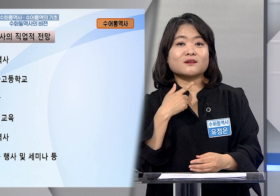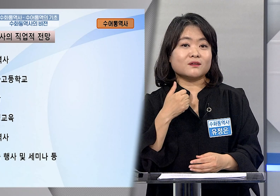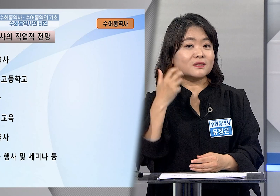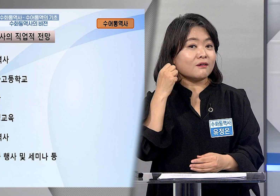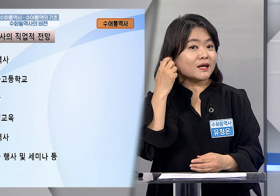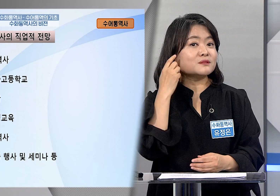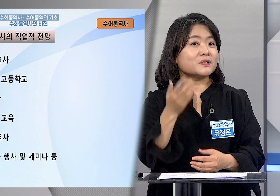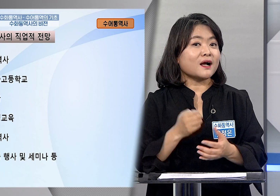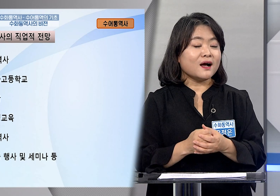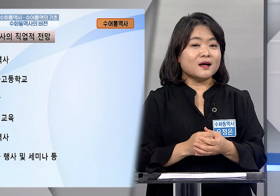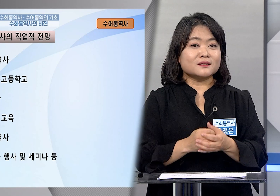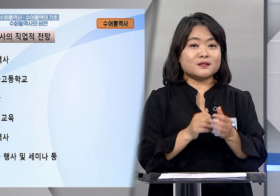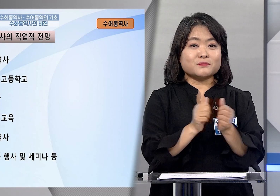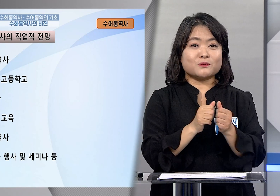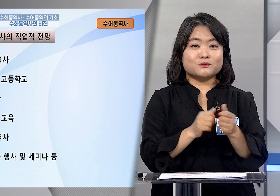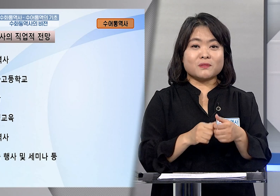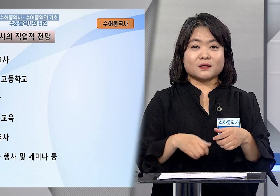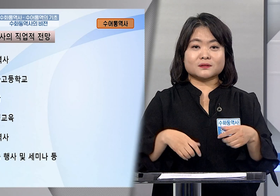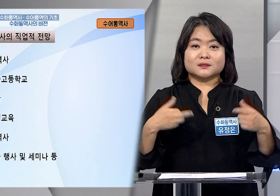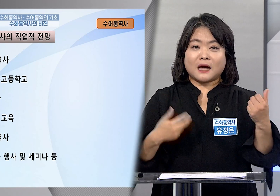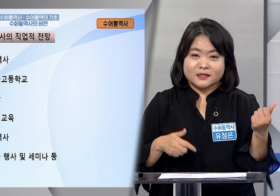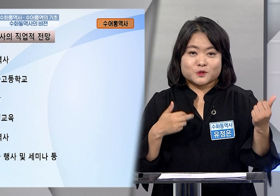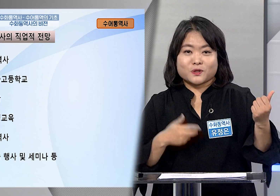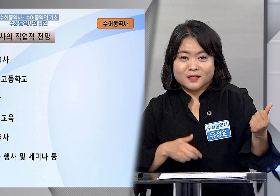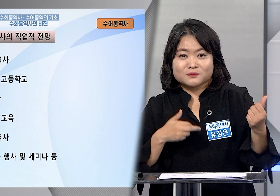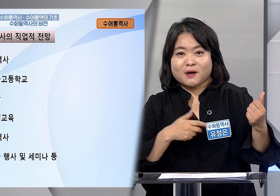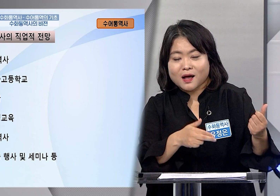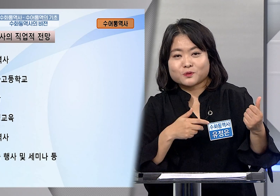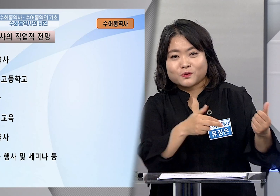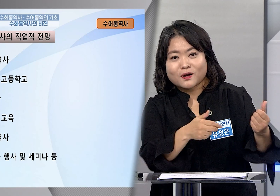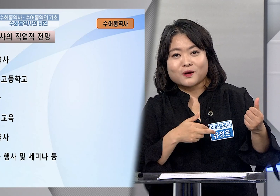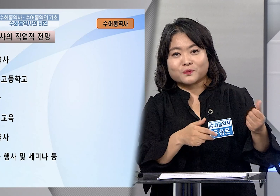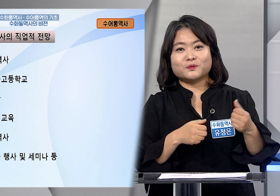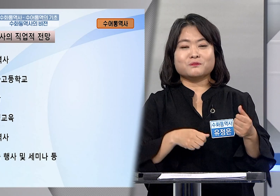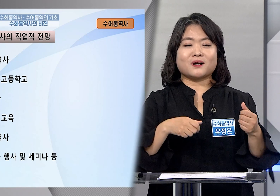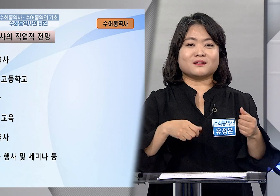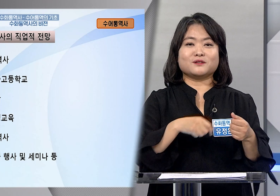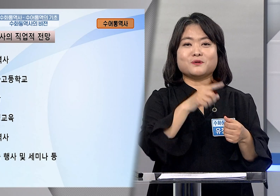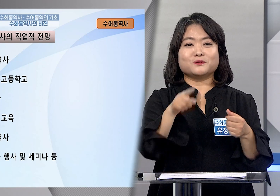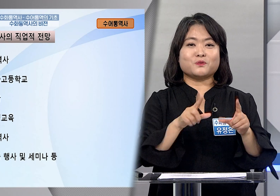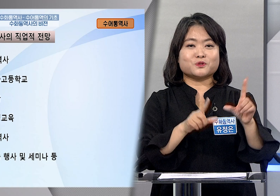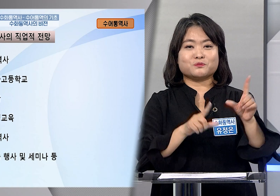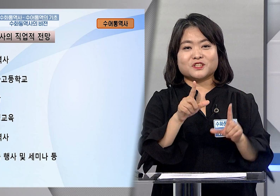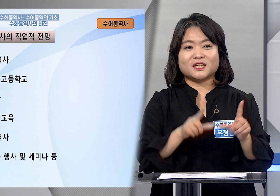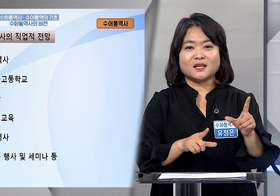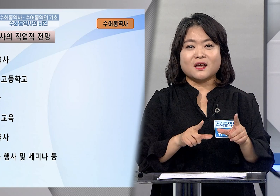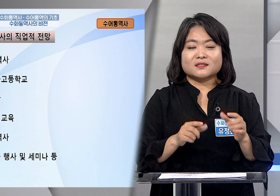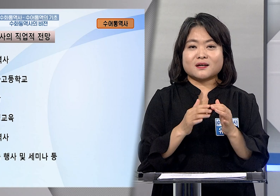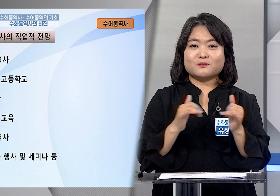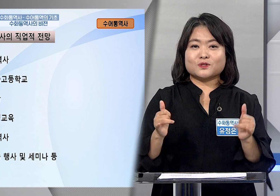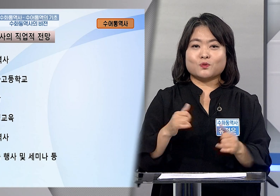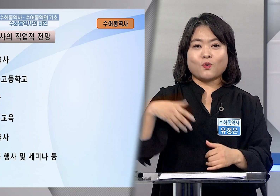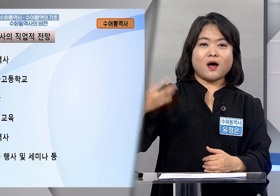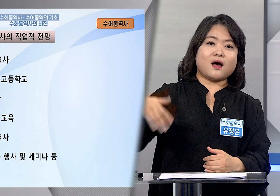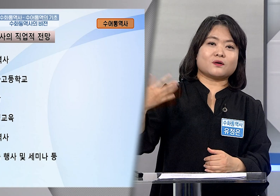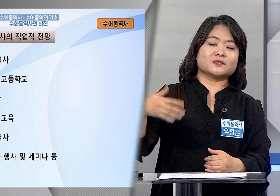거 기억하십니까? 남자분 막 그 악기 소리까지 막 통역하고 막 이러는 모습들이 사람들이 와